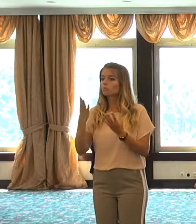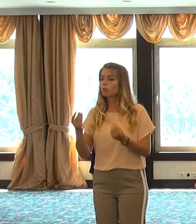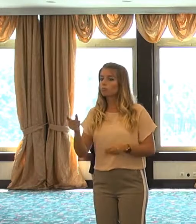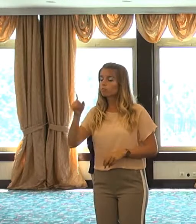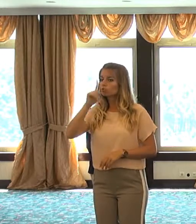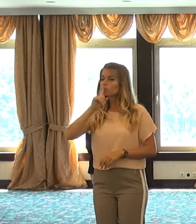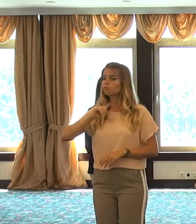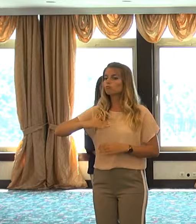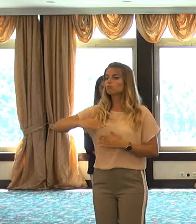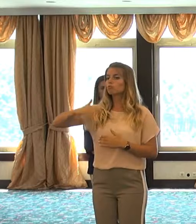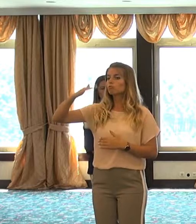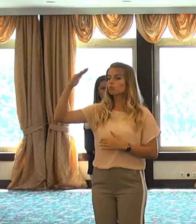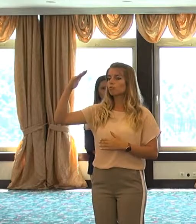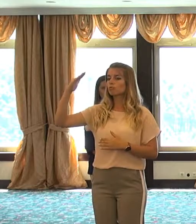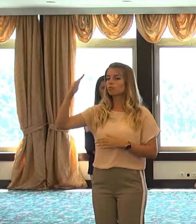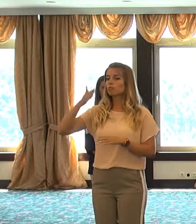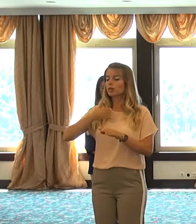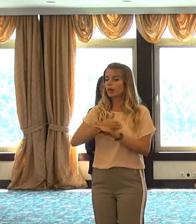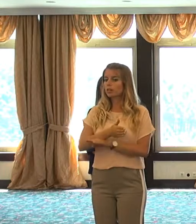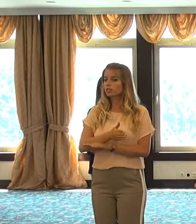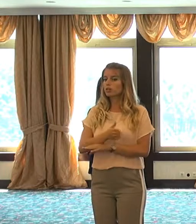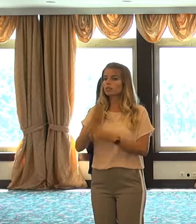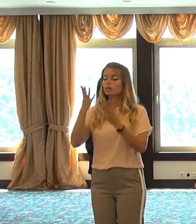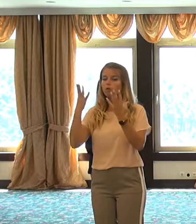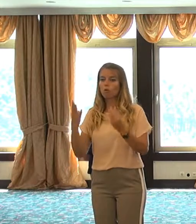üzerinde gerçekten oluşmuş,